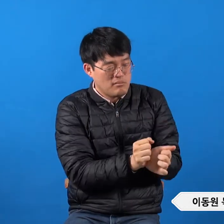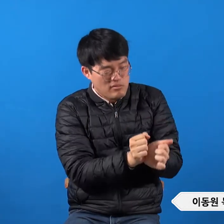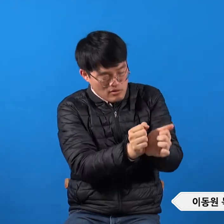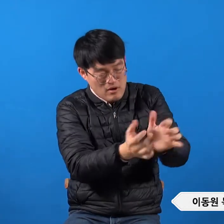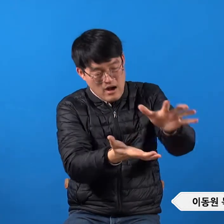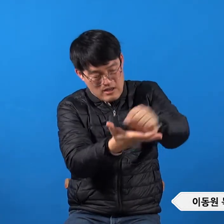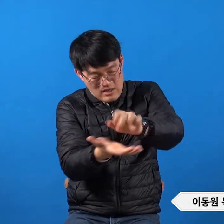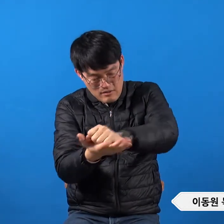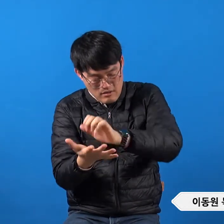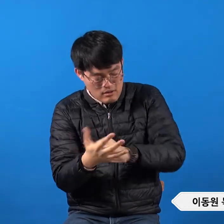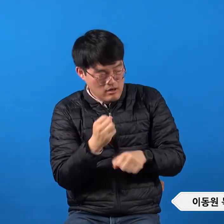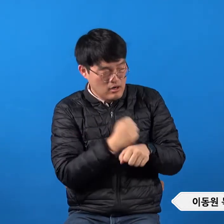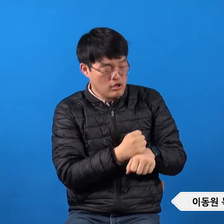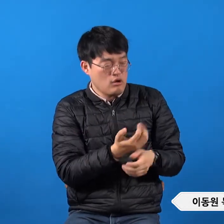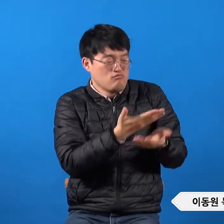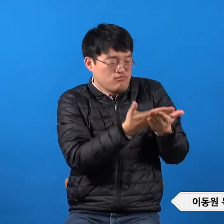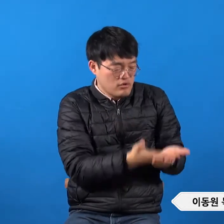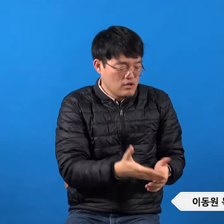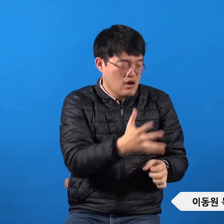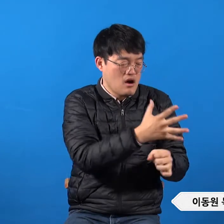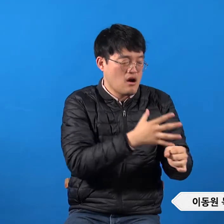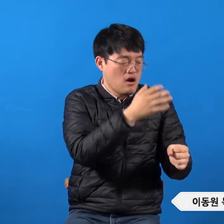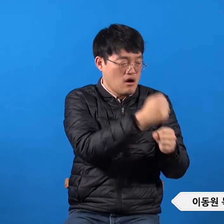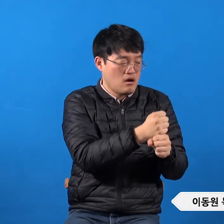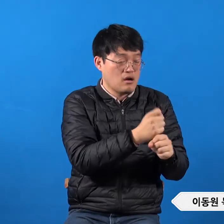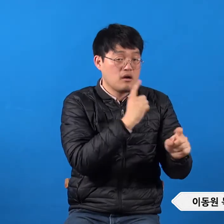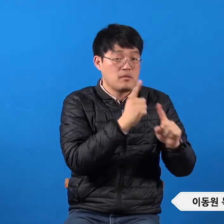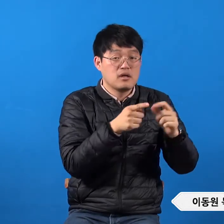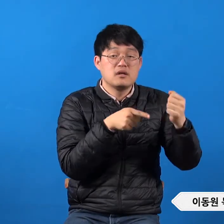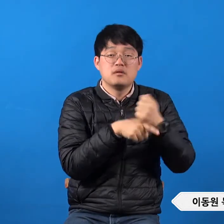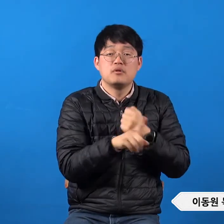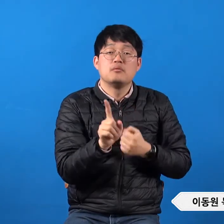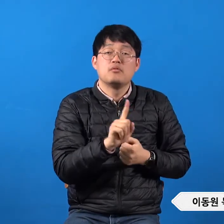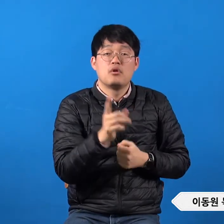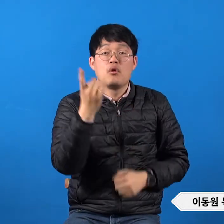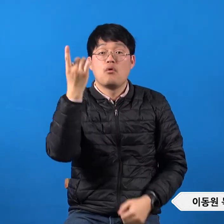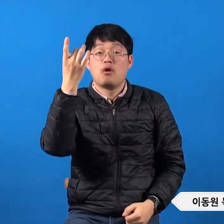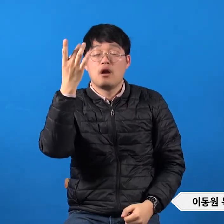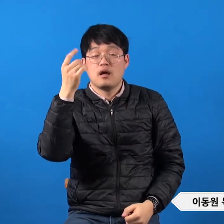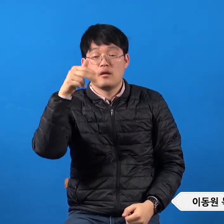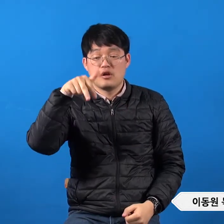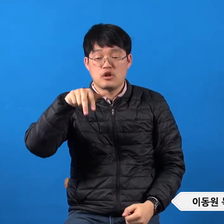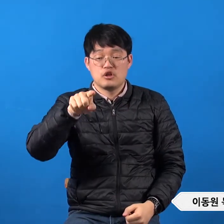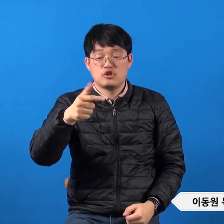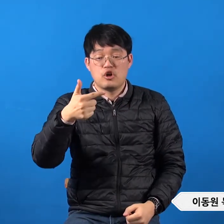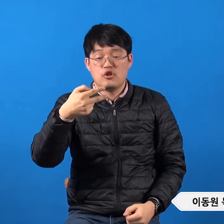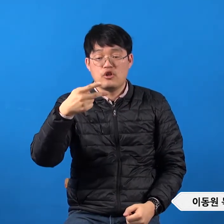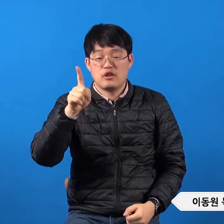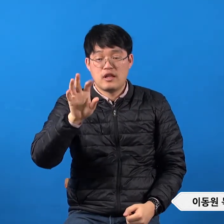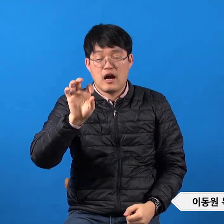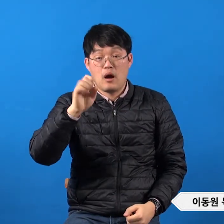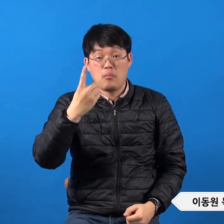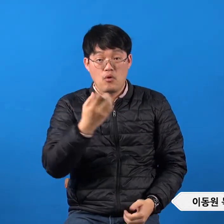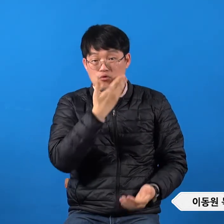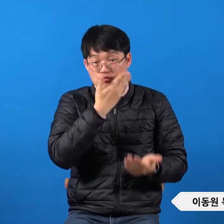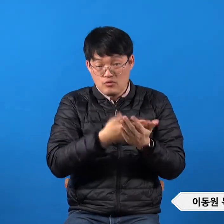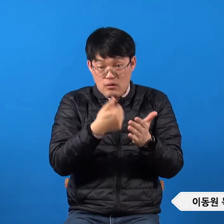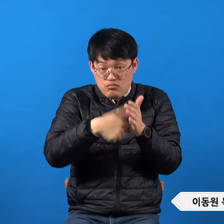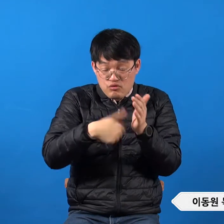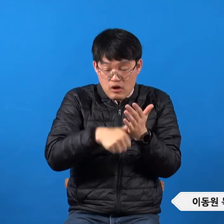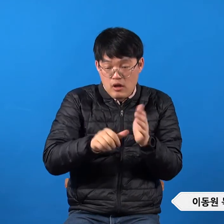것으로 무겁게 한다는 말은 본래 전당포 주인을 뜻하는 말인데요. 전당포 주인들이